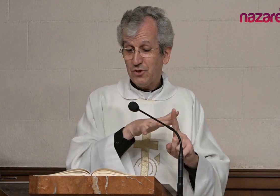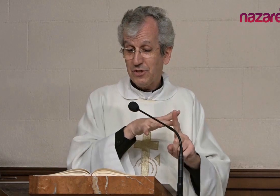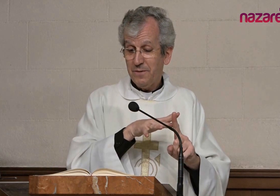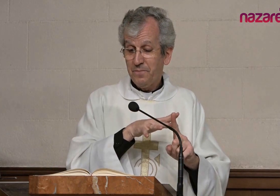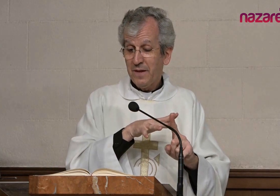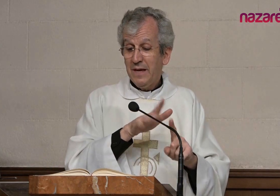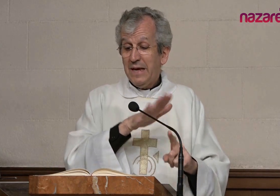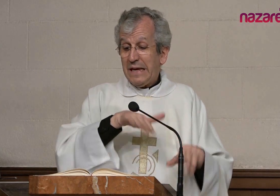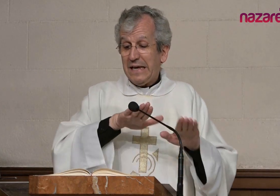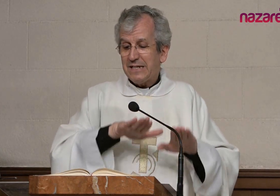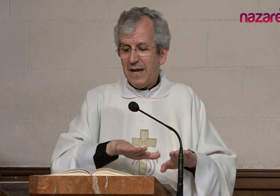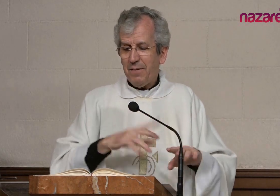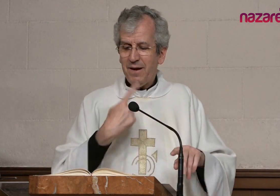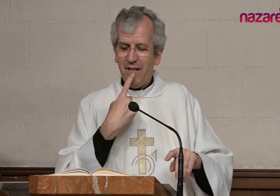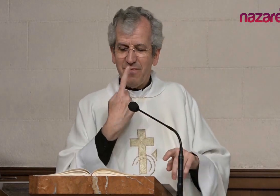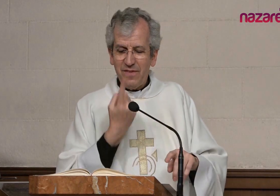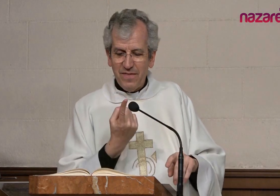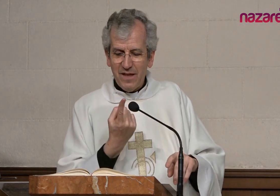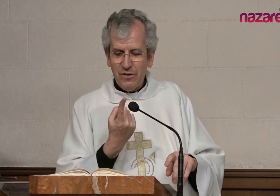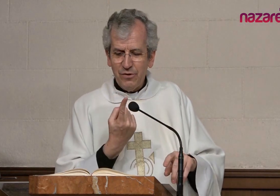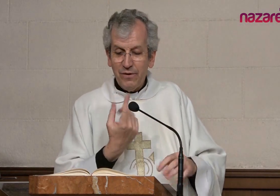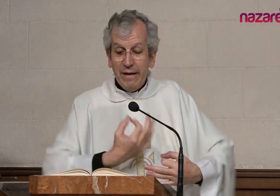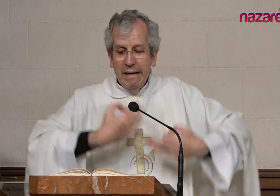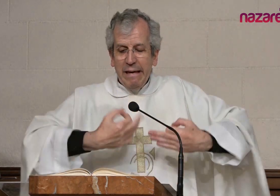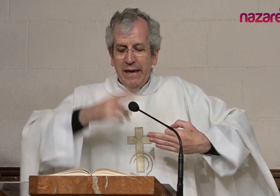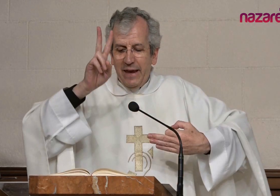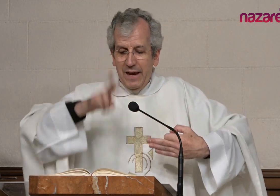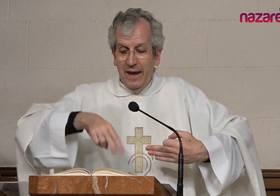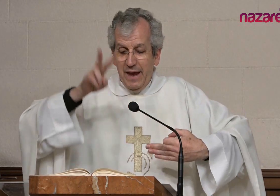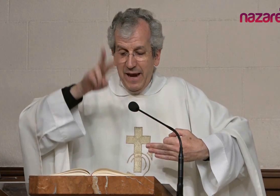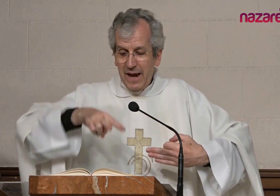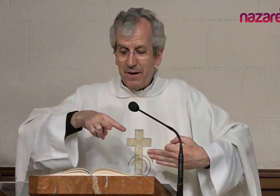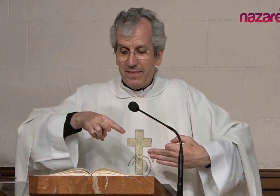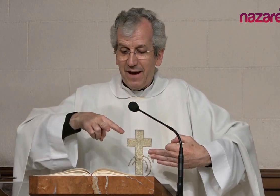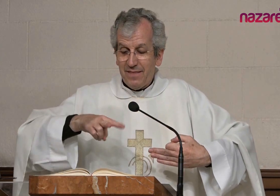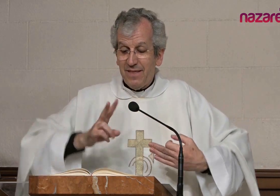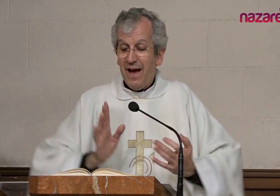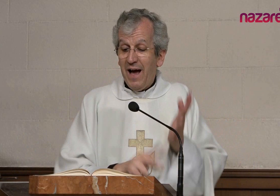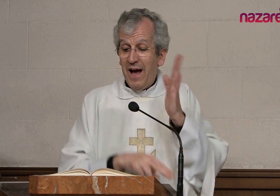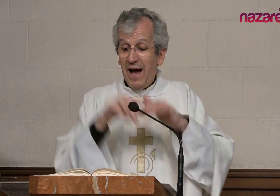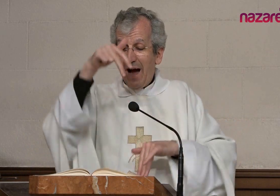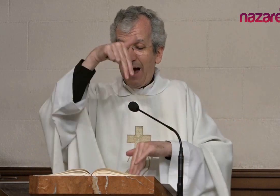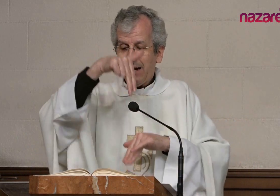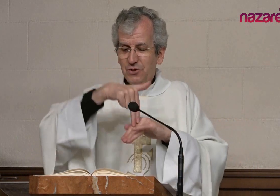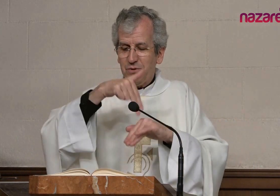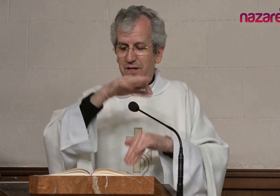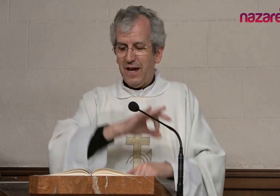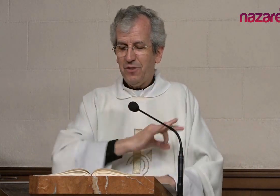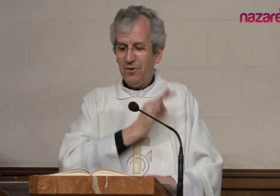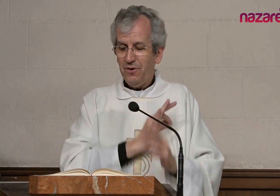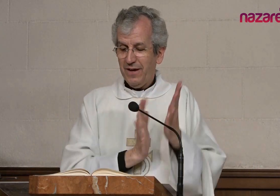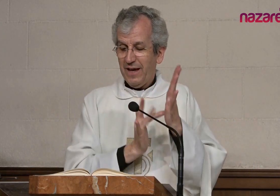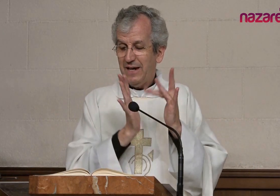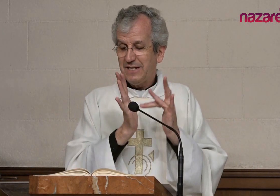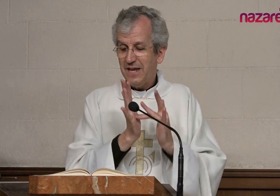compañeros, que estaban diciendo: era verdad, ha resucitado el